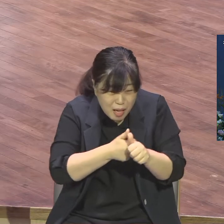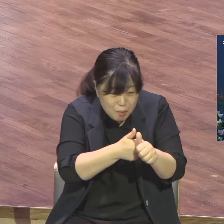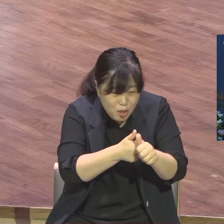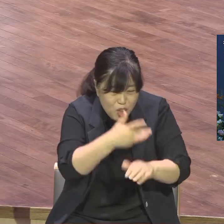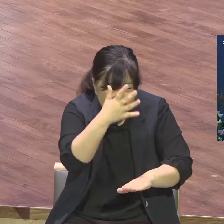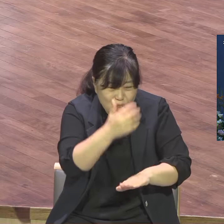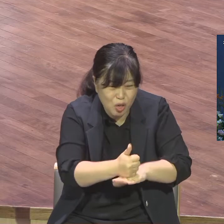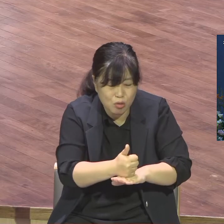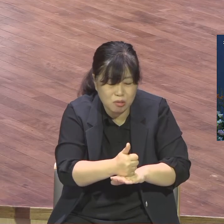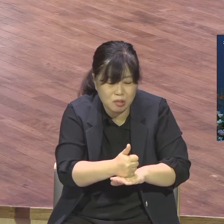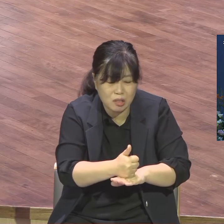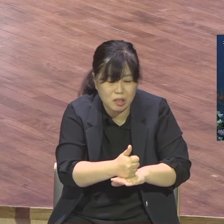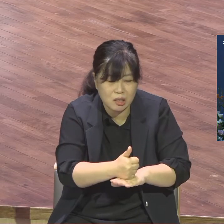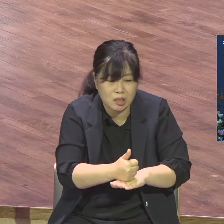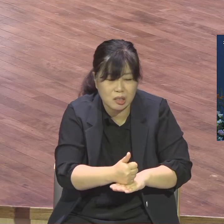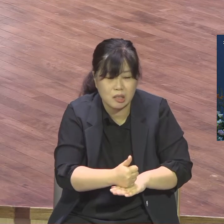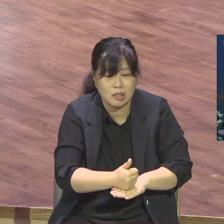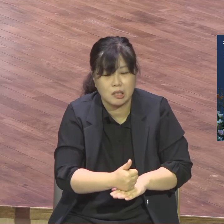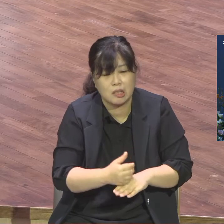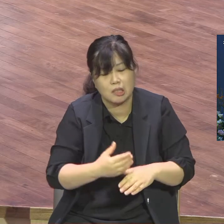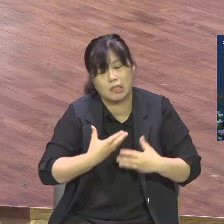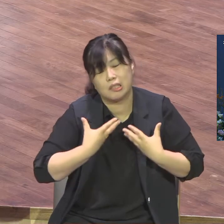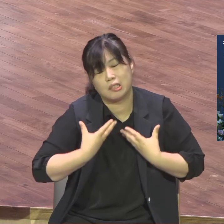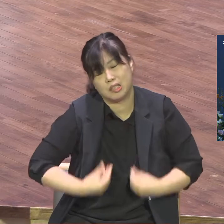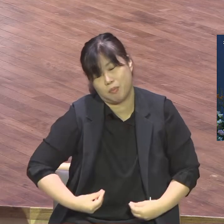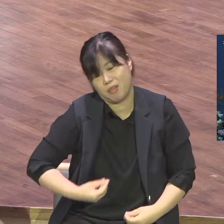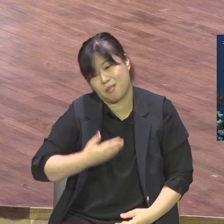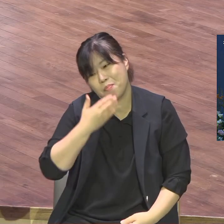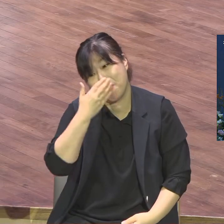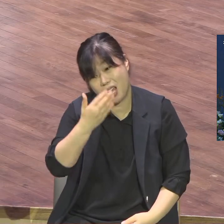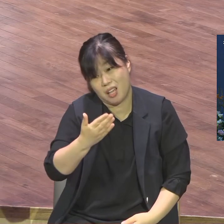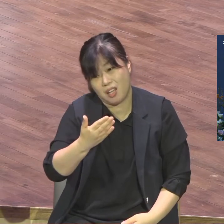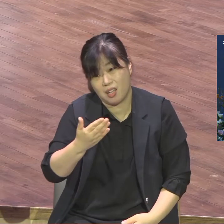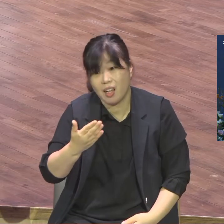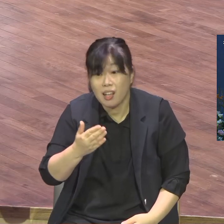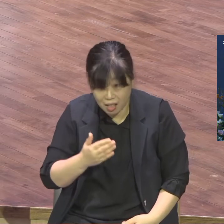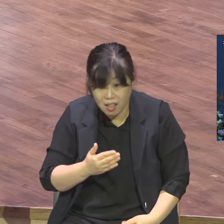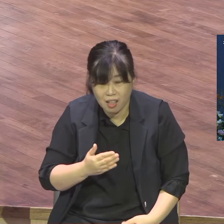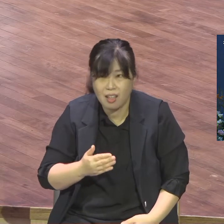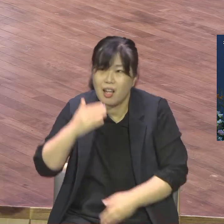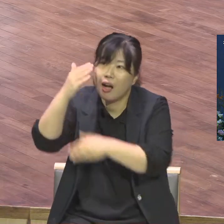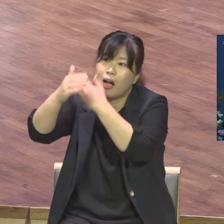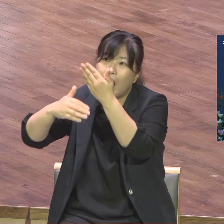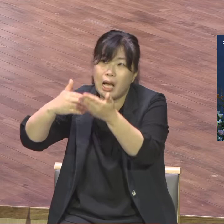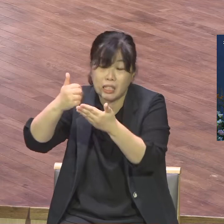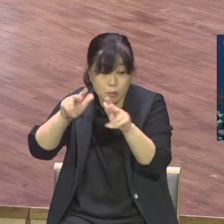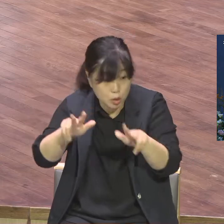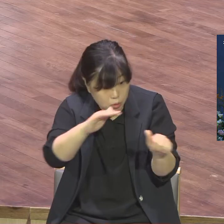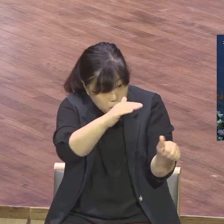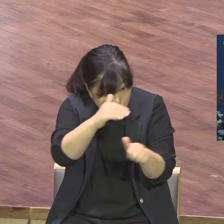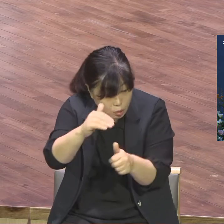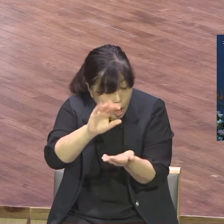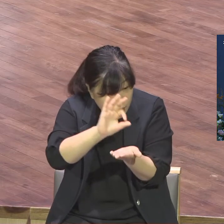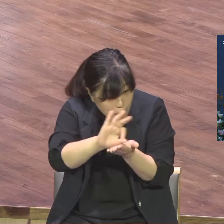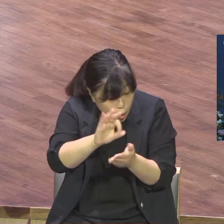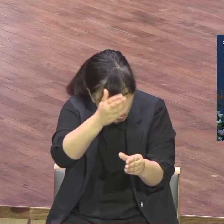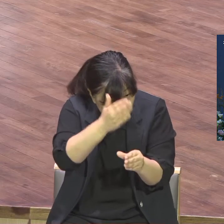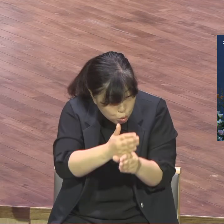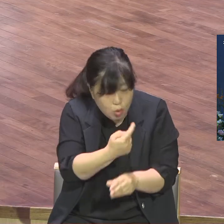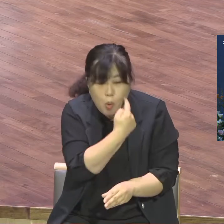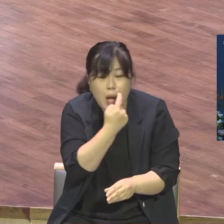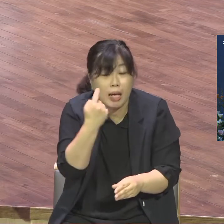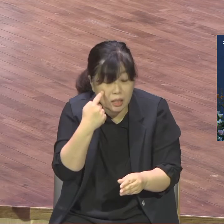없이. 그러니까 하나님께서 아멘 그런 영적 자세가 굉장히 필요합니다. 여러분